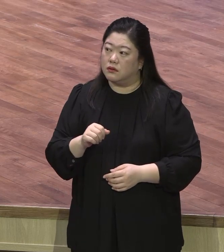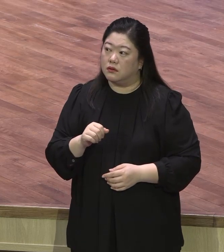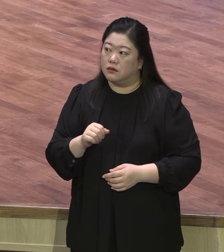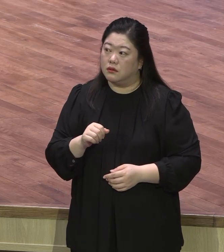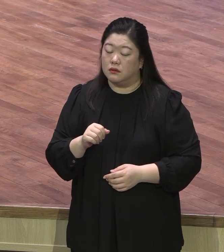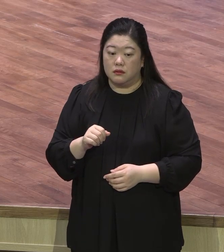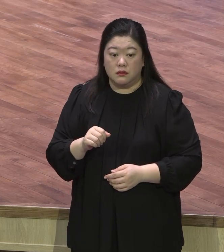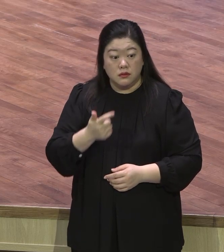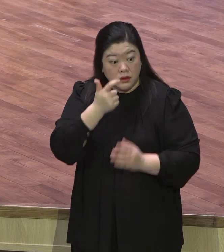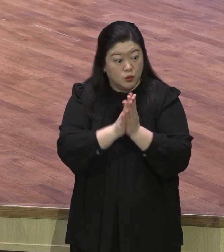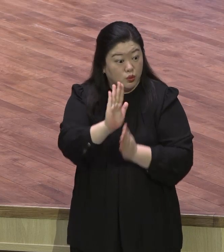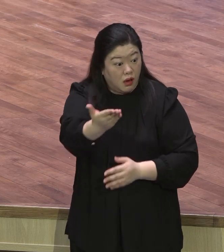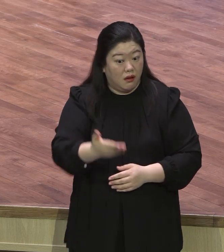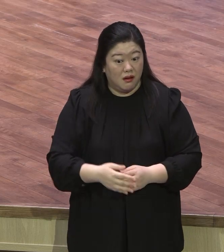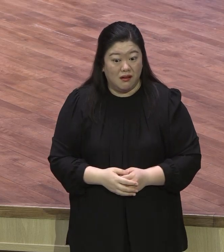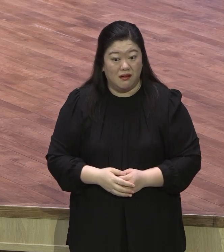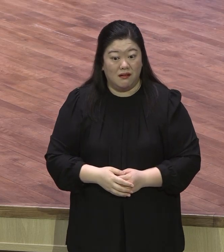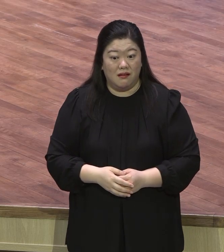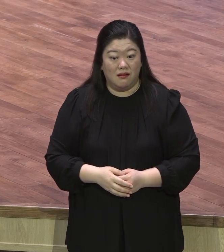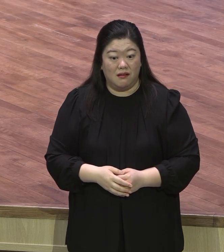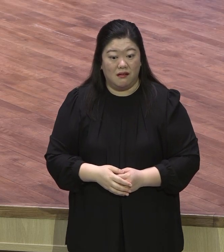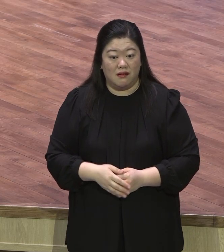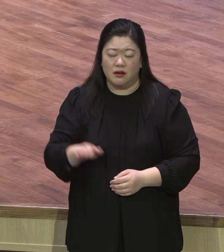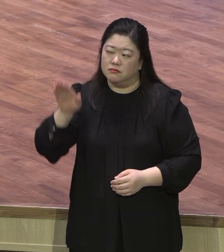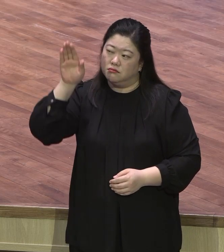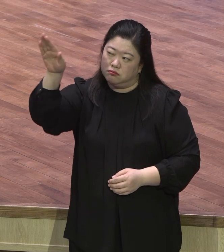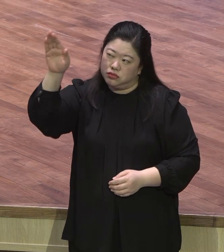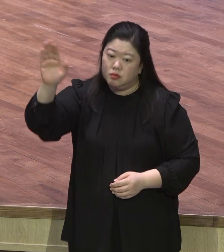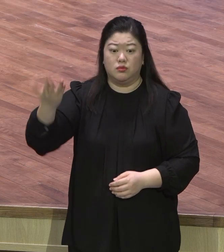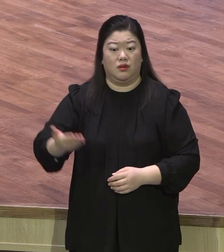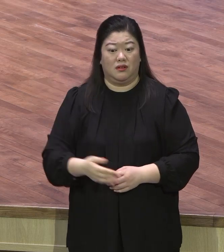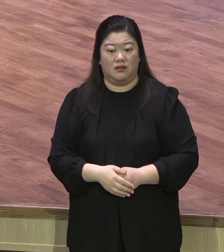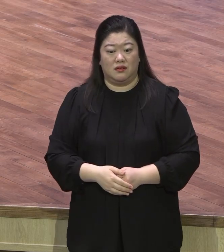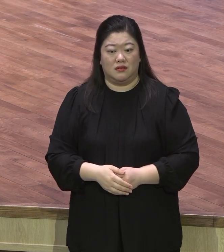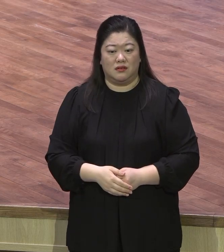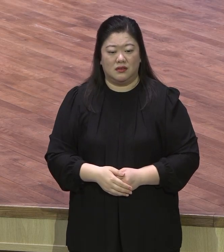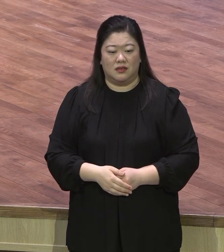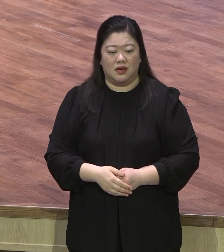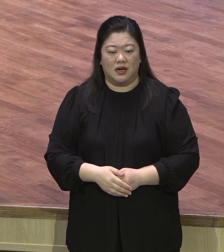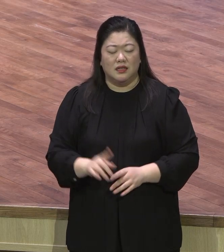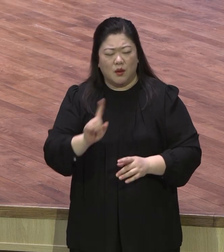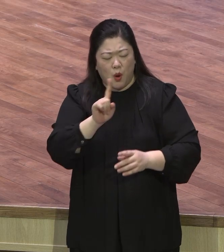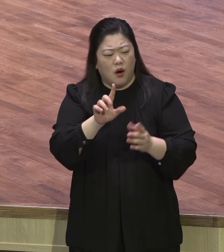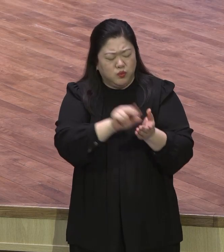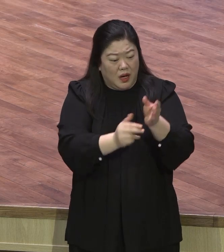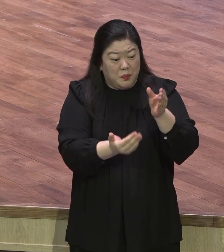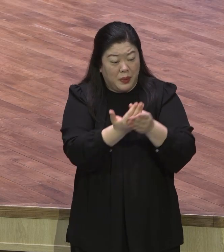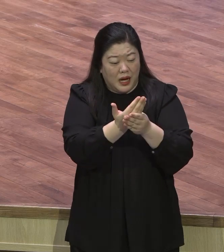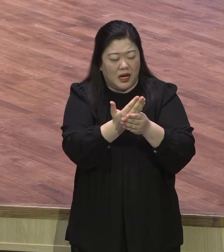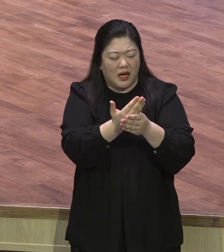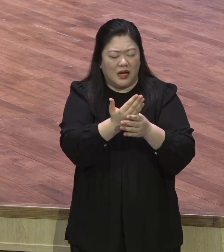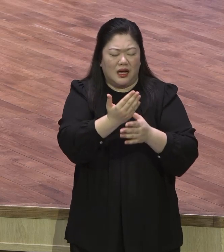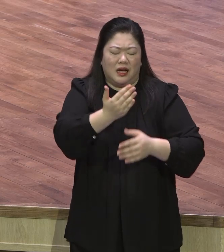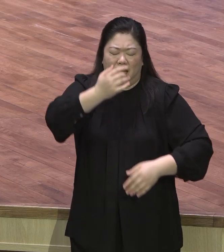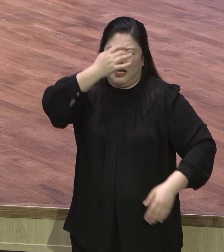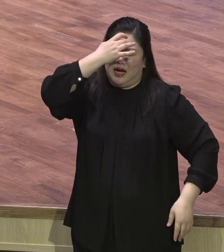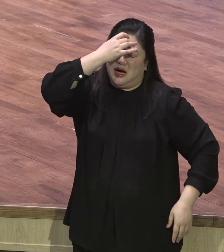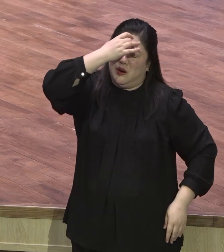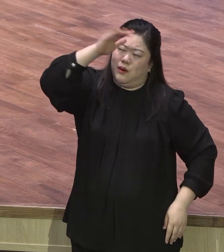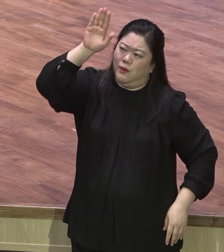돼요. 그게 뭐예요. 생각만 해도 응답하신다니. 그래 좋으신 하나님이라니까요. 참